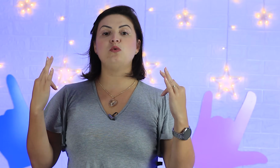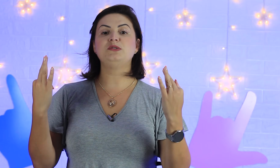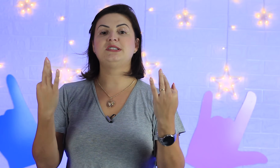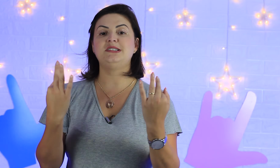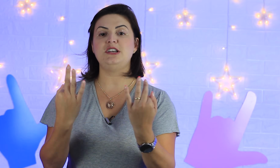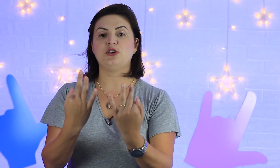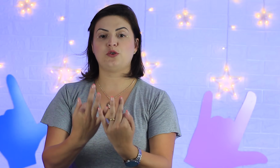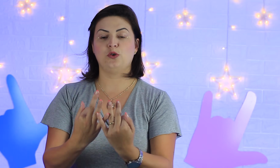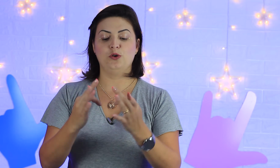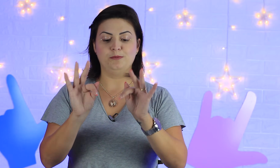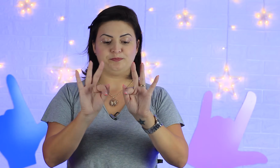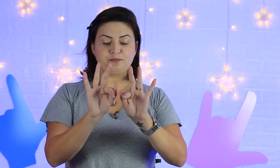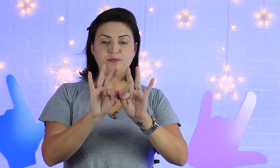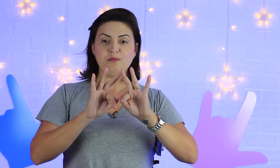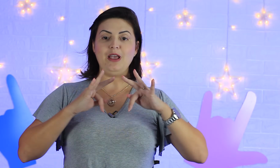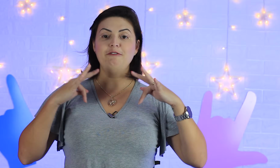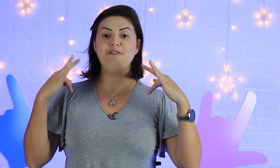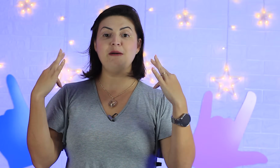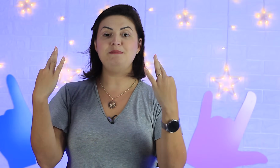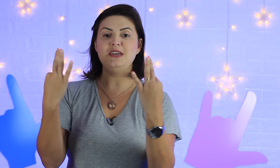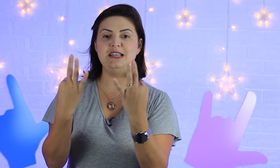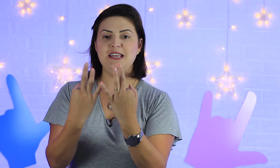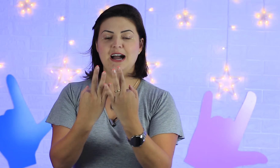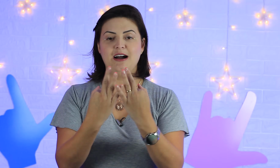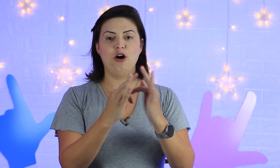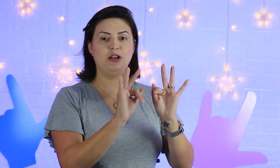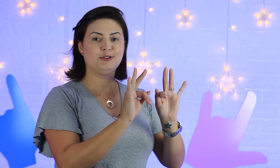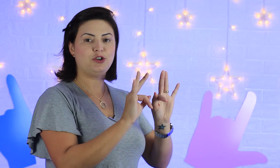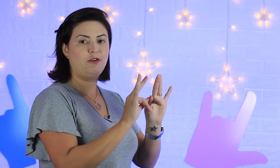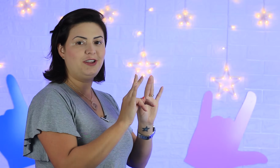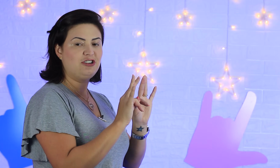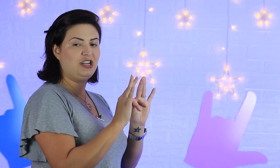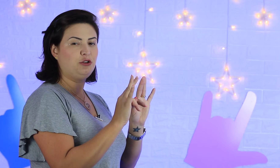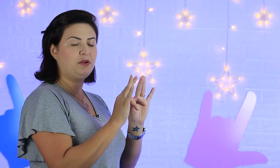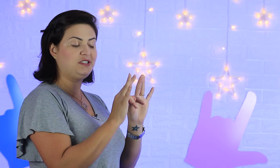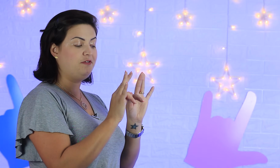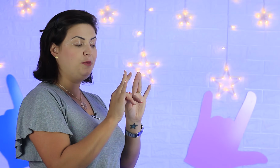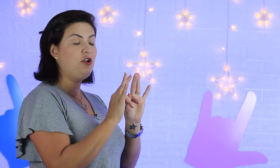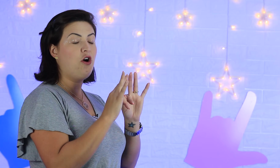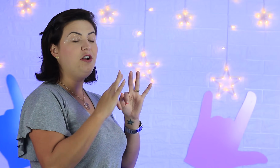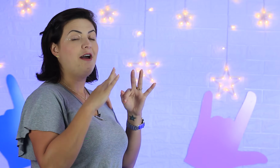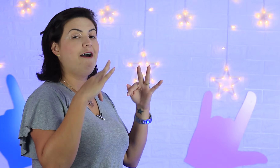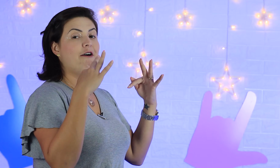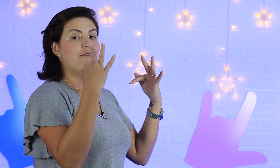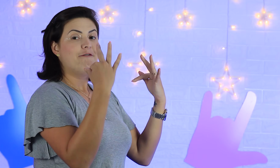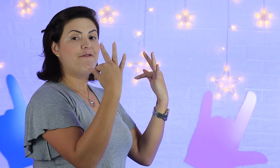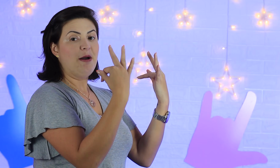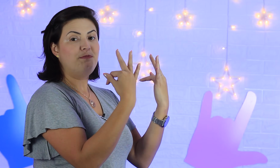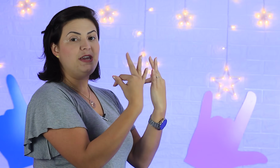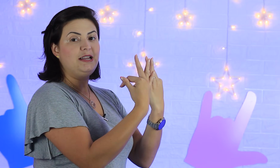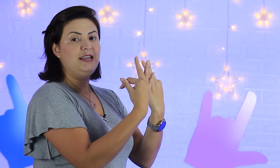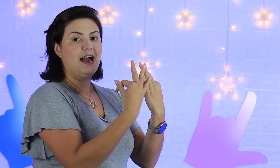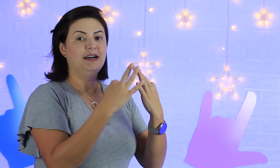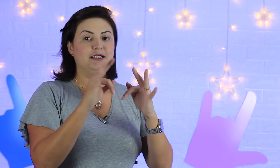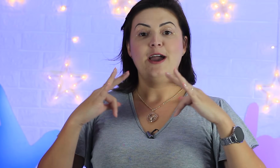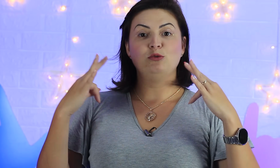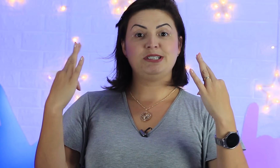um círculo. Família. Olha, só vou virar de lado pra você ver melhor. Família. É um